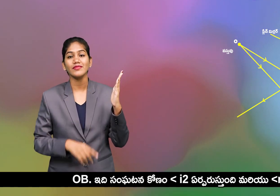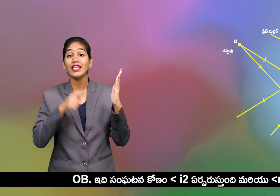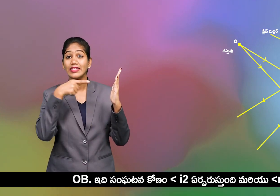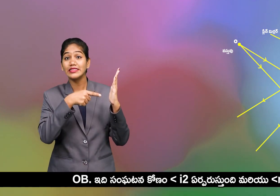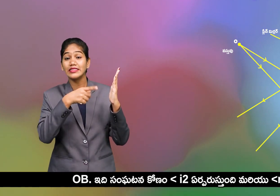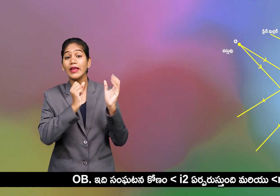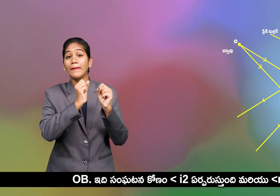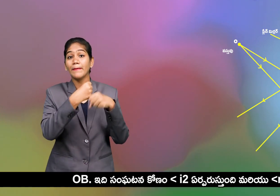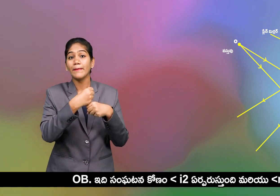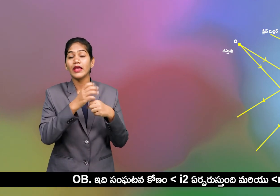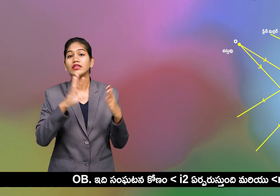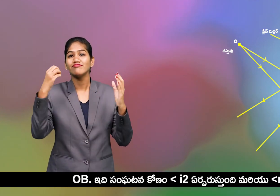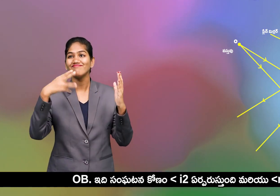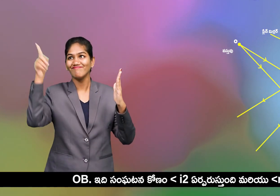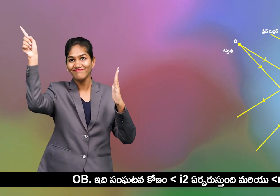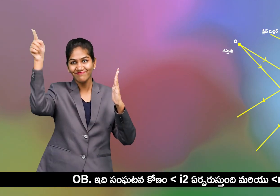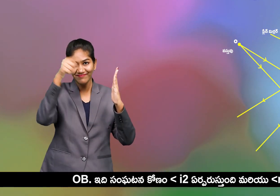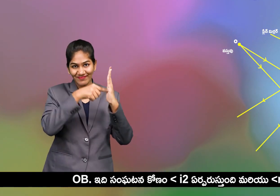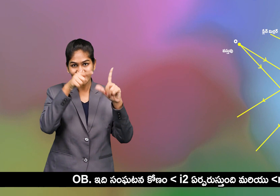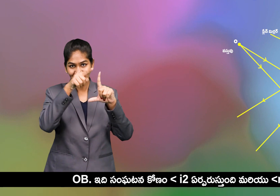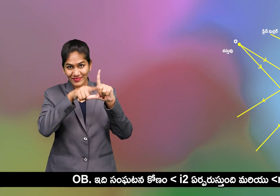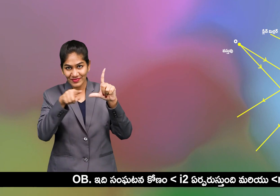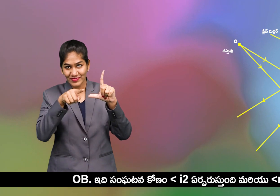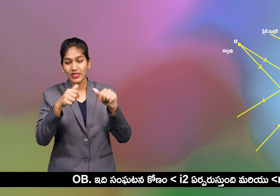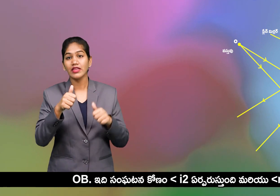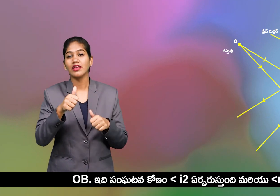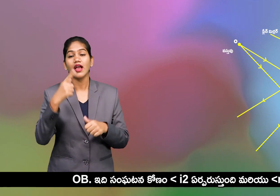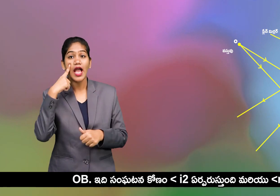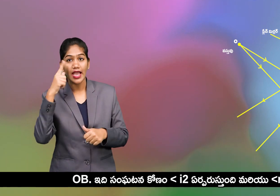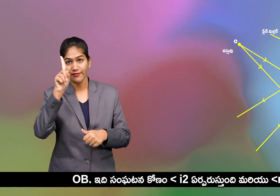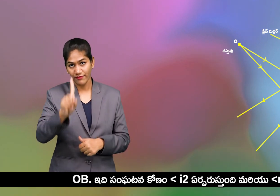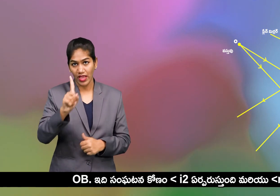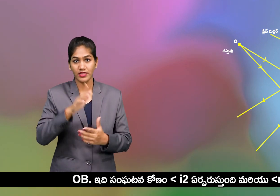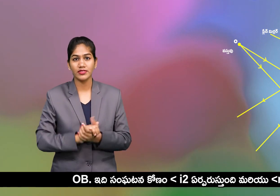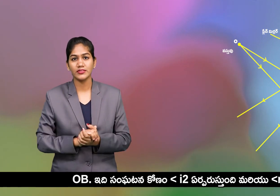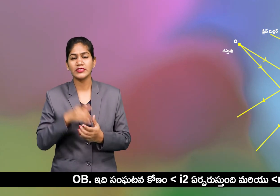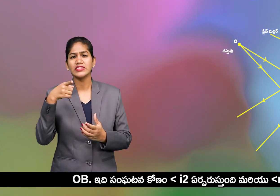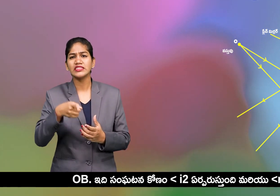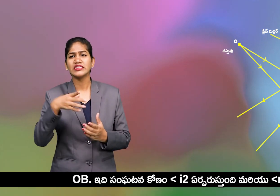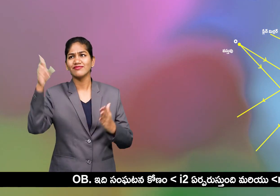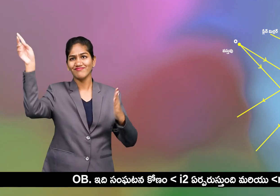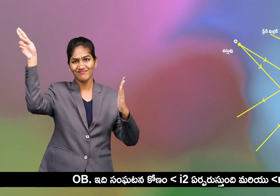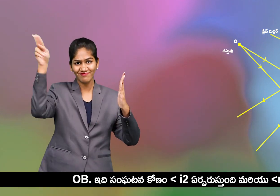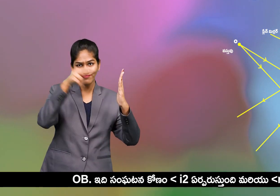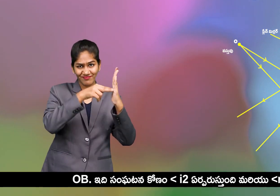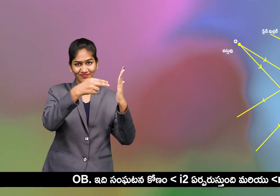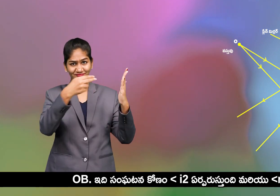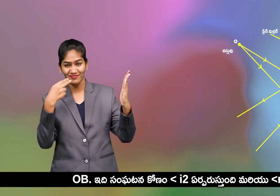ఓబి. ఇది సంఘటన కోణం యాంగిల్ I2 ఏర్పరుస్తుంది మరియు యాంగిల్ R2 వద్ద